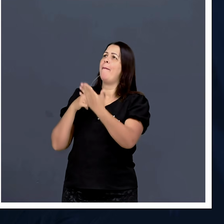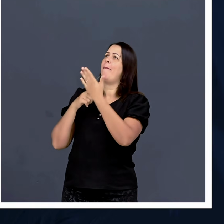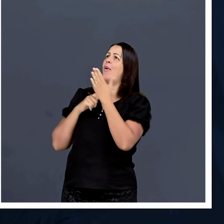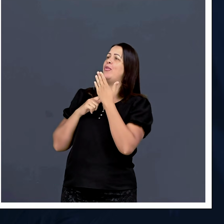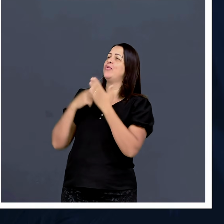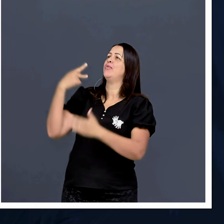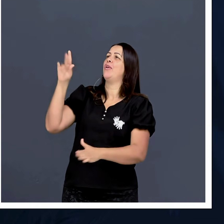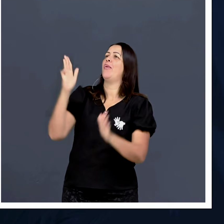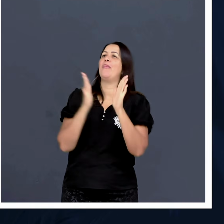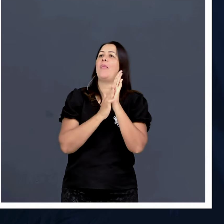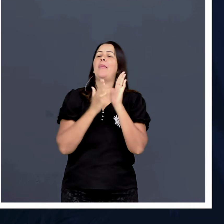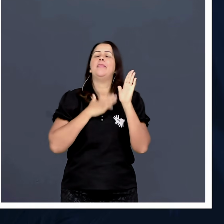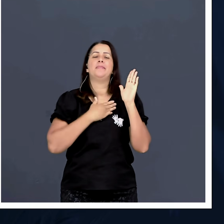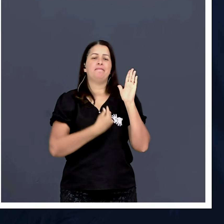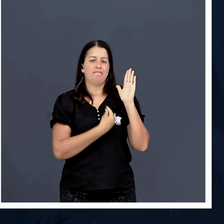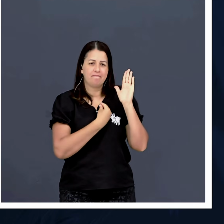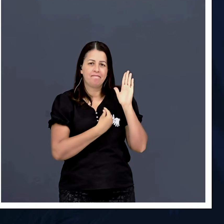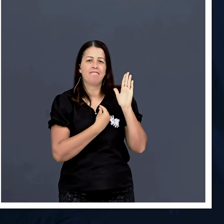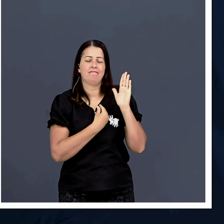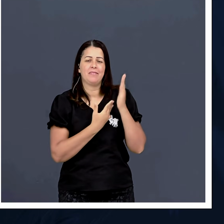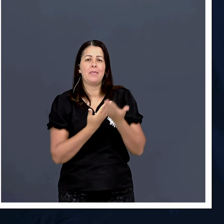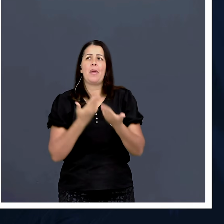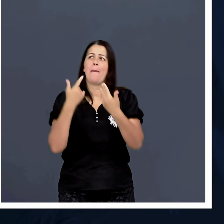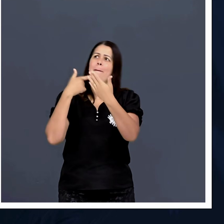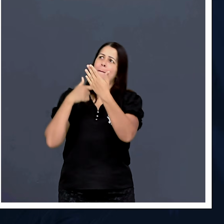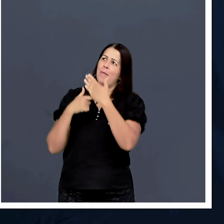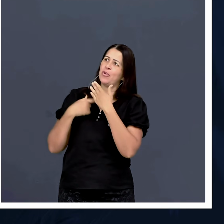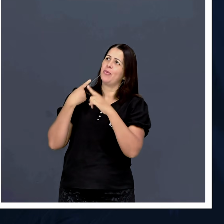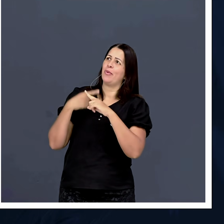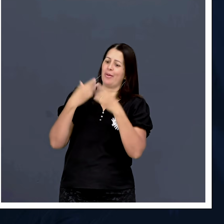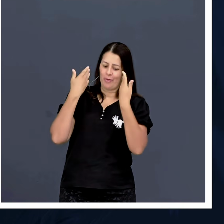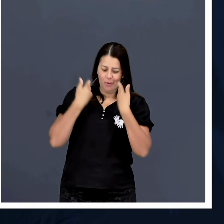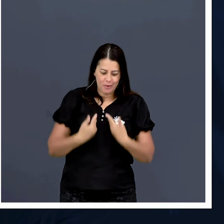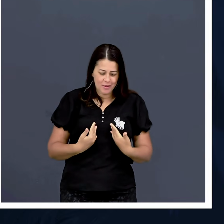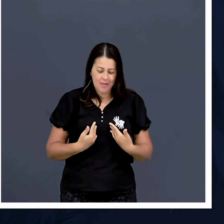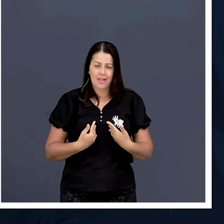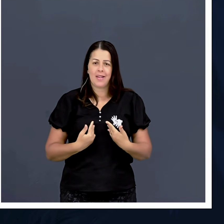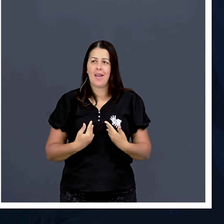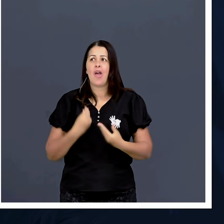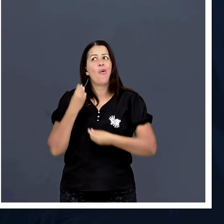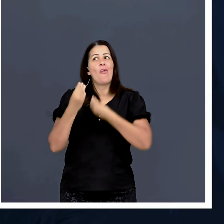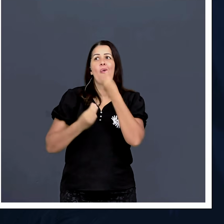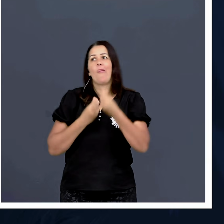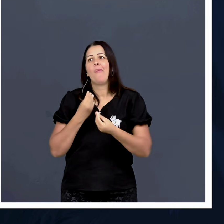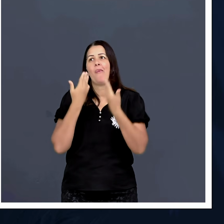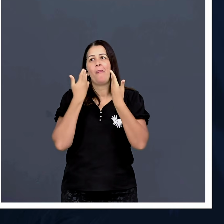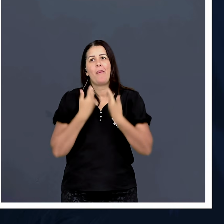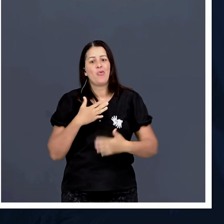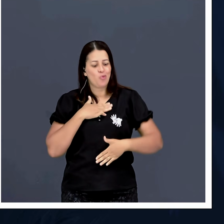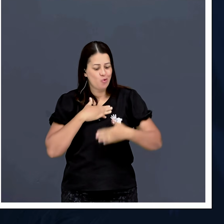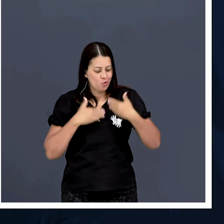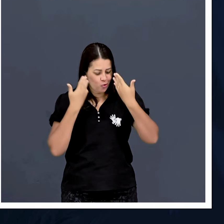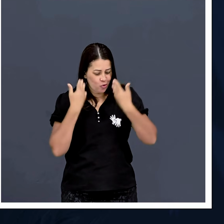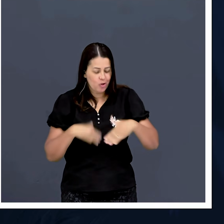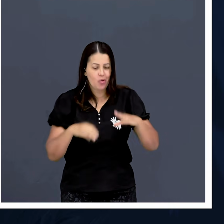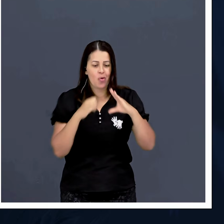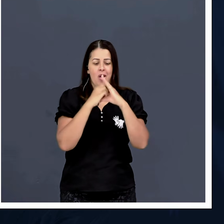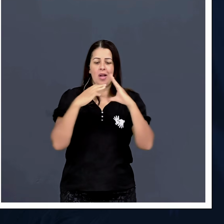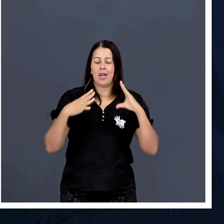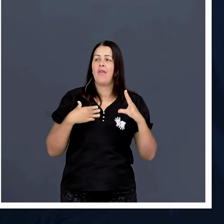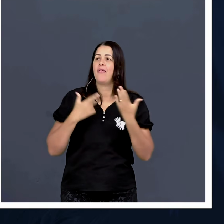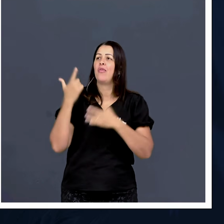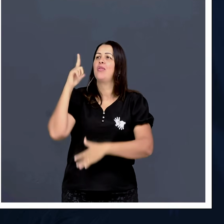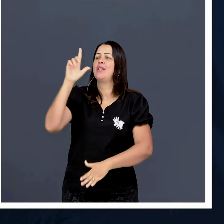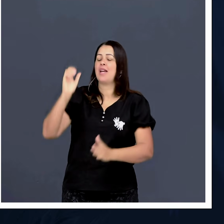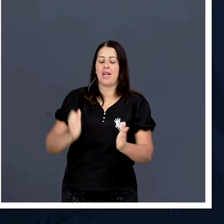é o propósito da minha vida. Me mostre por que eu sou assim. E de que maneira, com o meu jeito, eu vou conseguir te